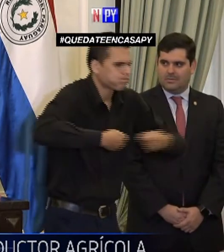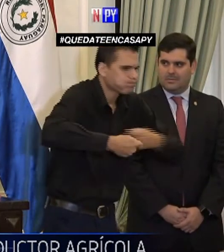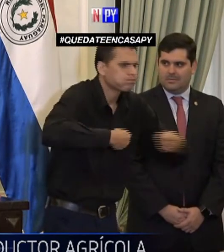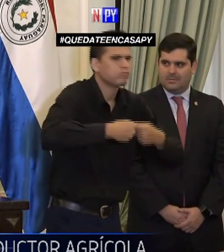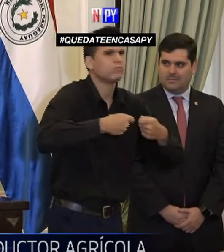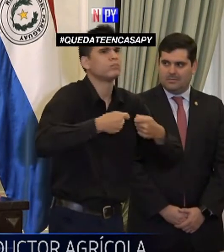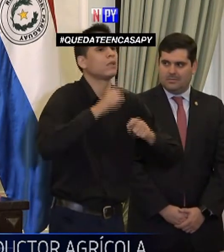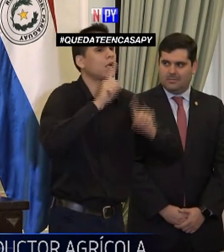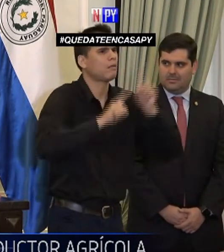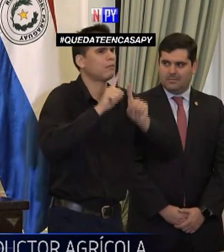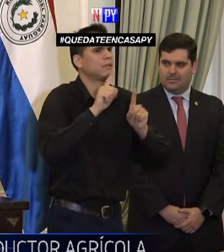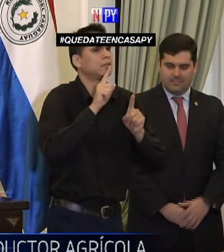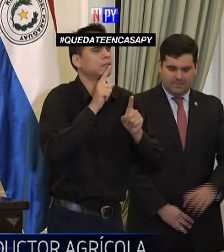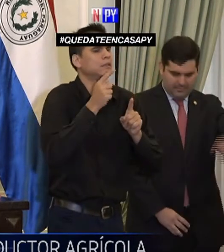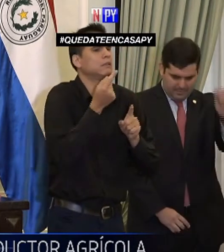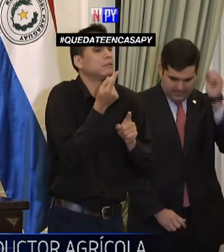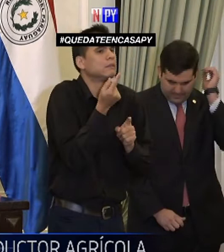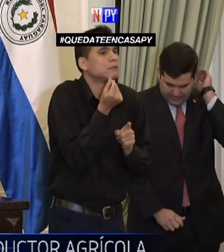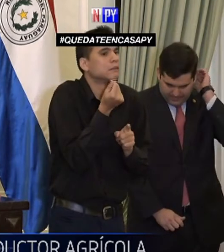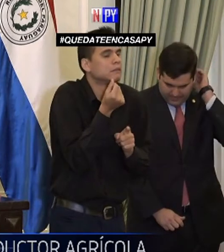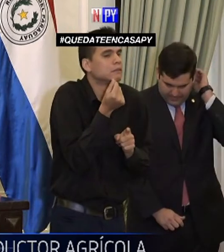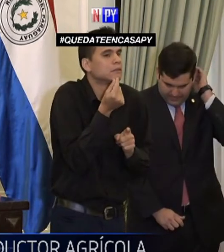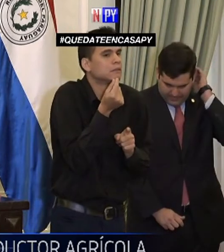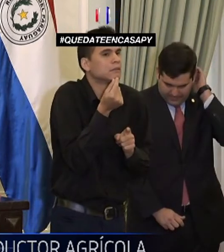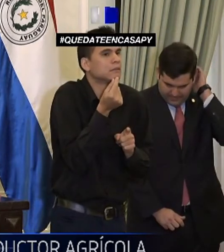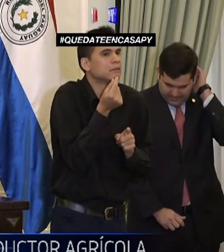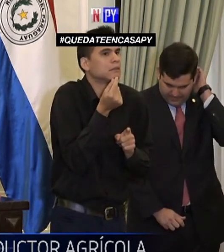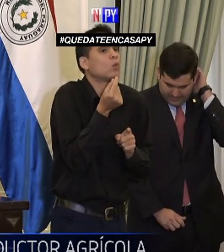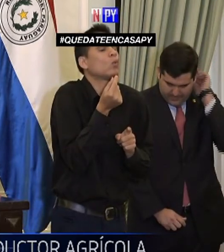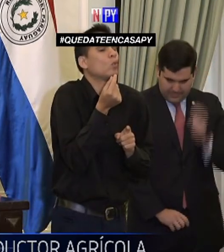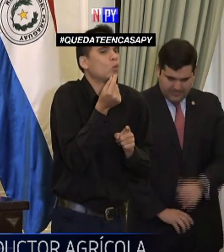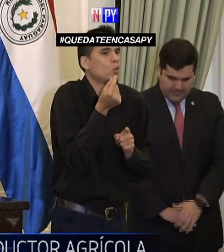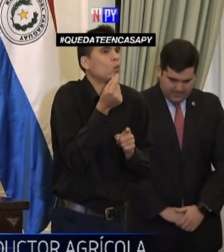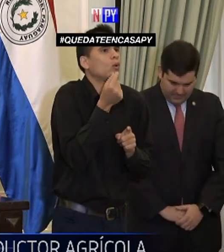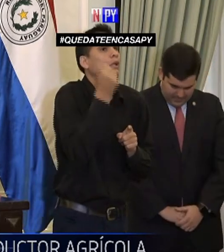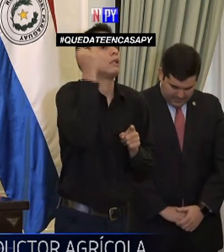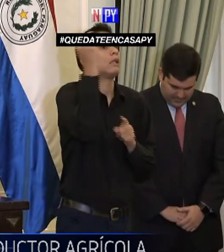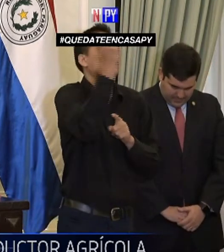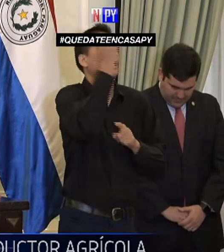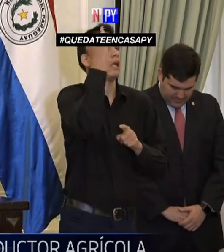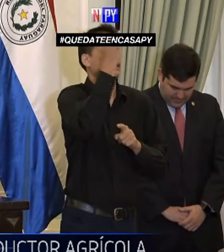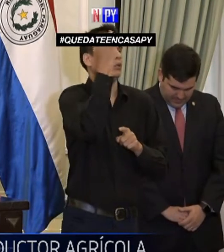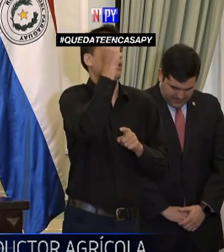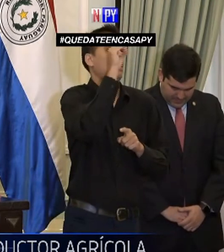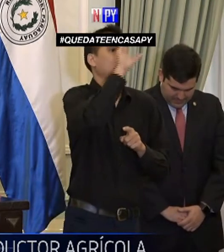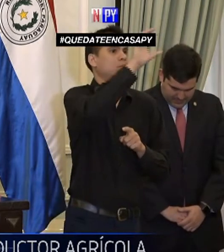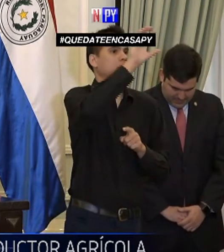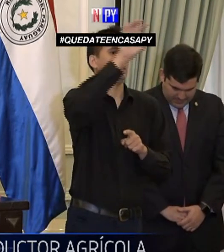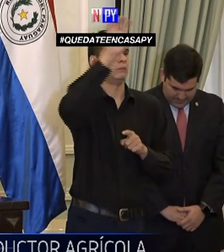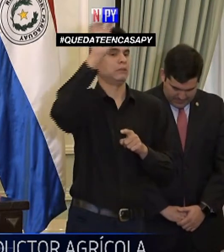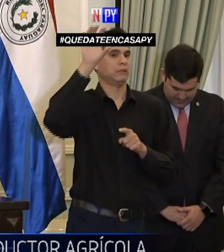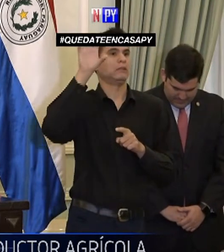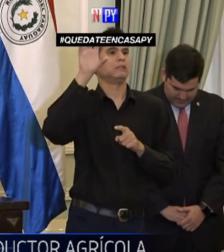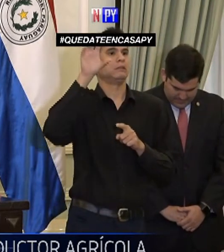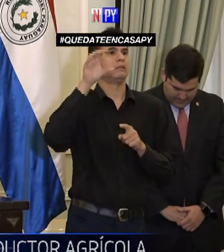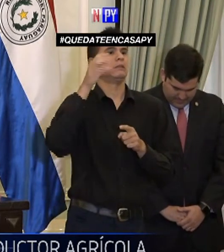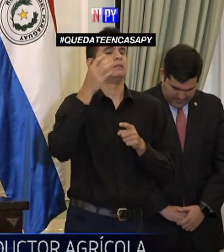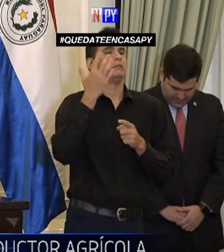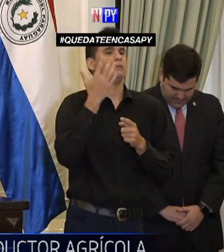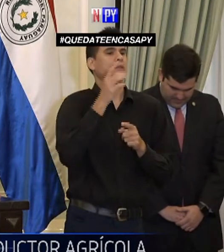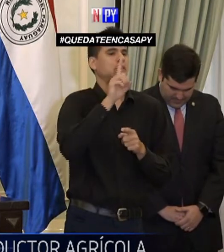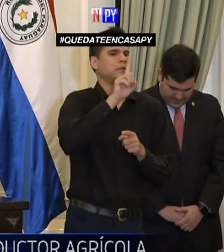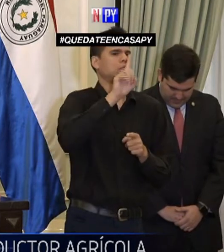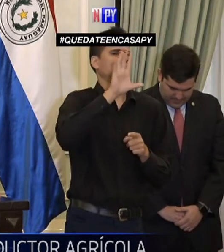no acompaña estos precios internacionales de la carne, lo que recibe el pequeño ganadero, son 150